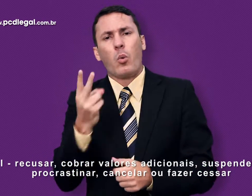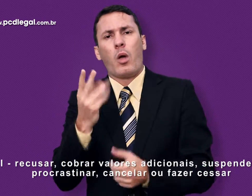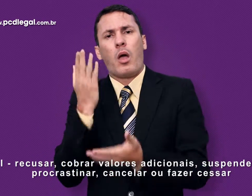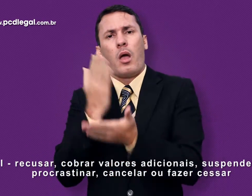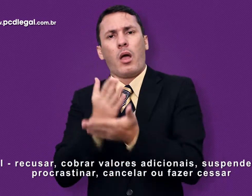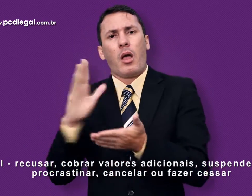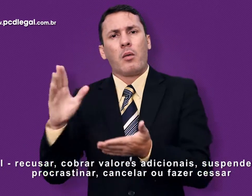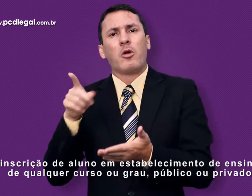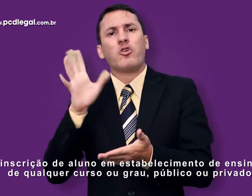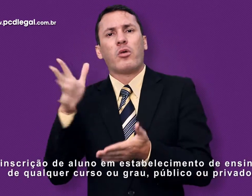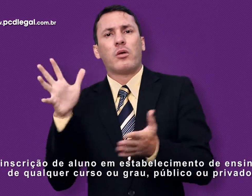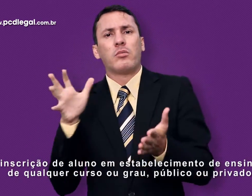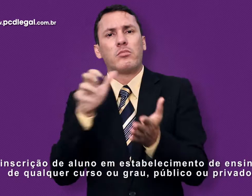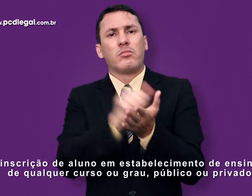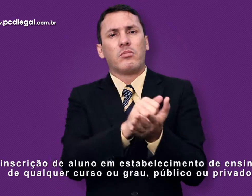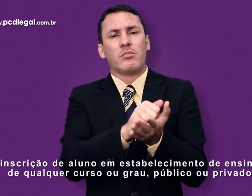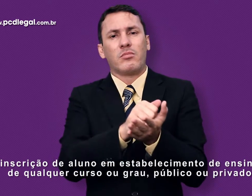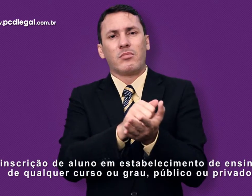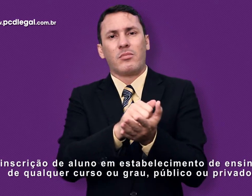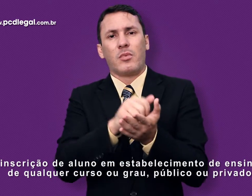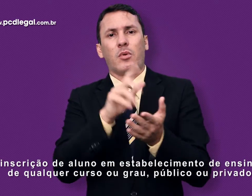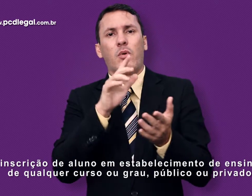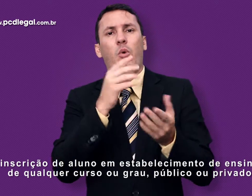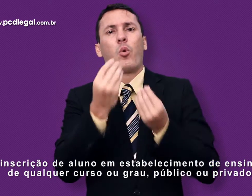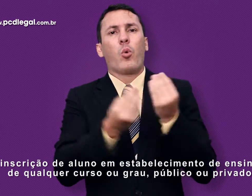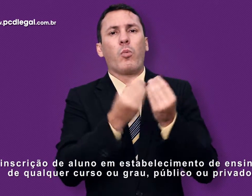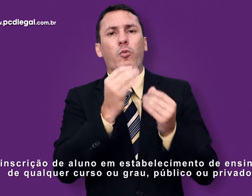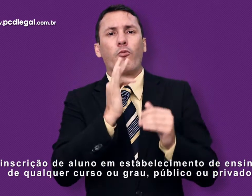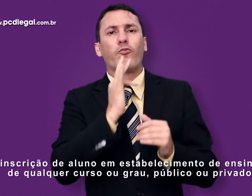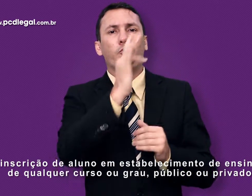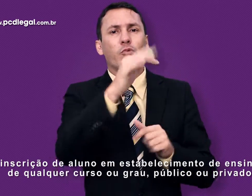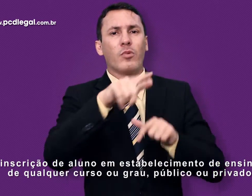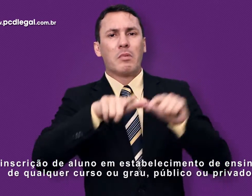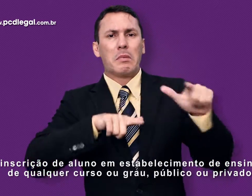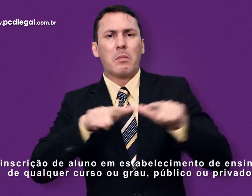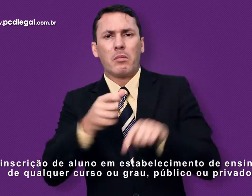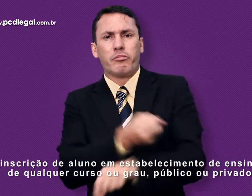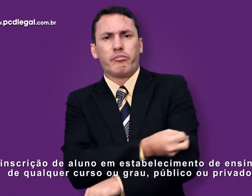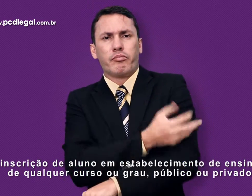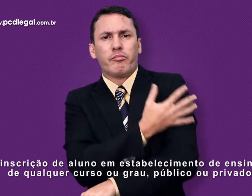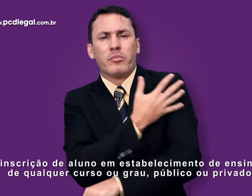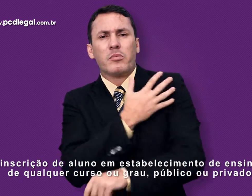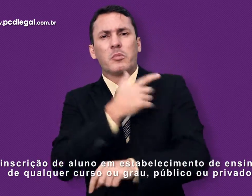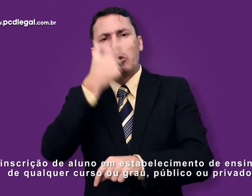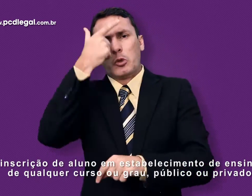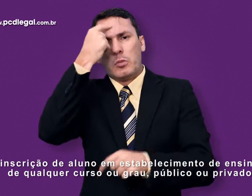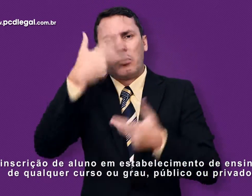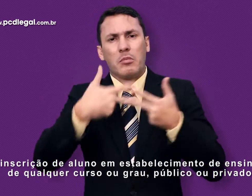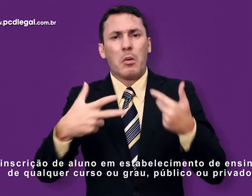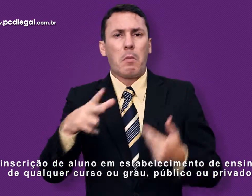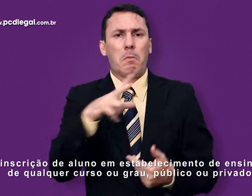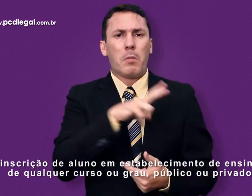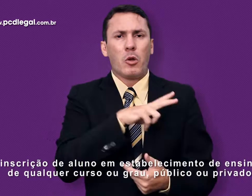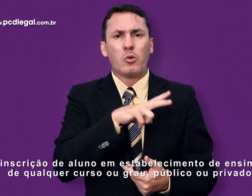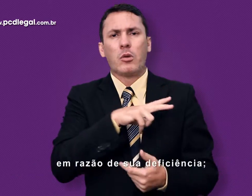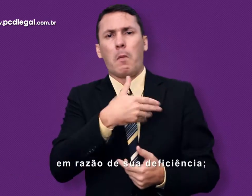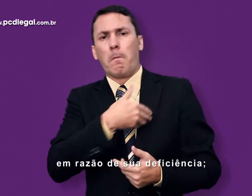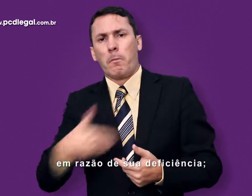fazer cessar inscrição de aluno em estabelecimento de ensino de qualquer curso ou grau público ou privado em razão